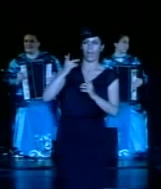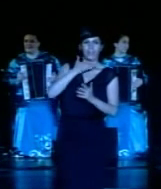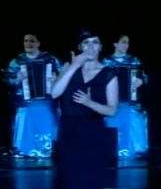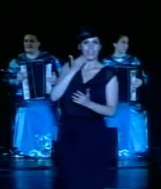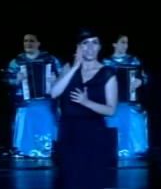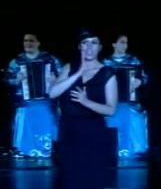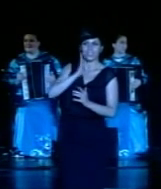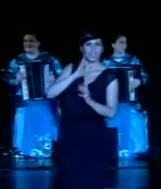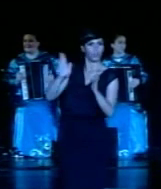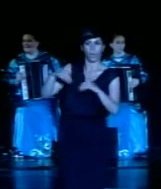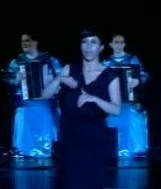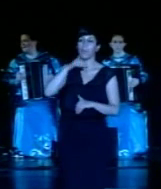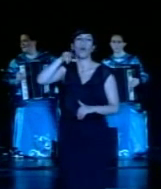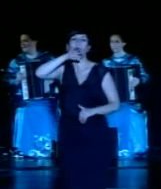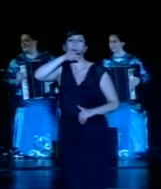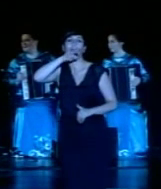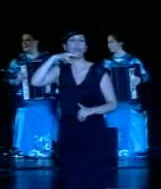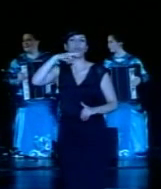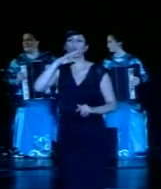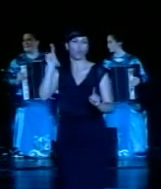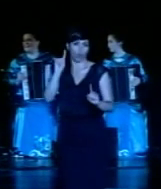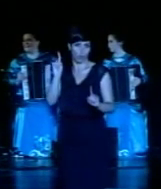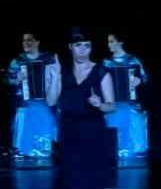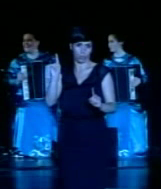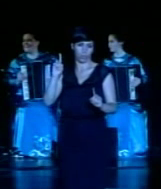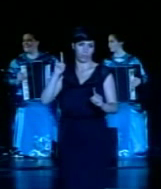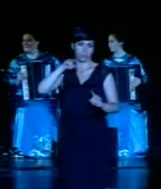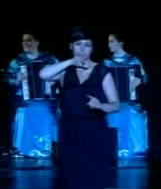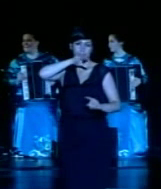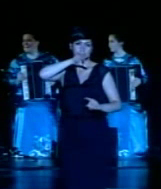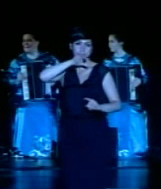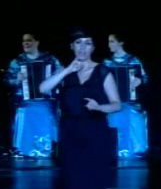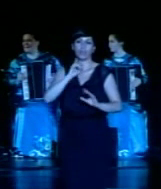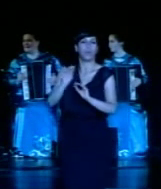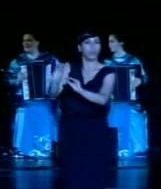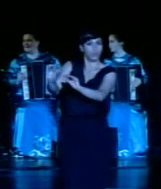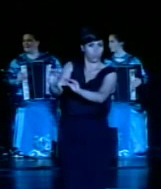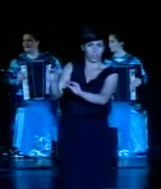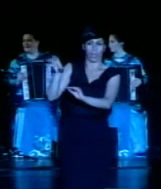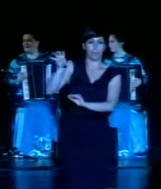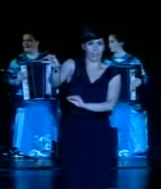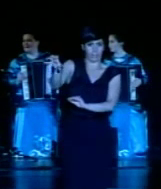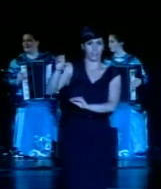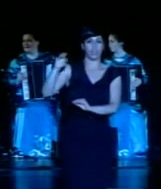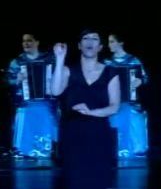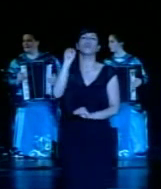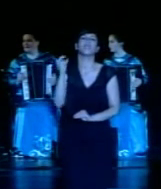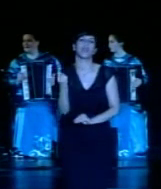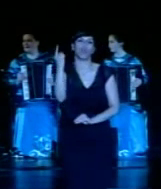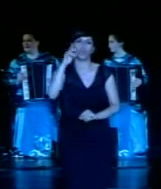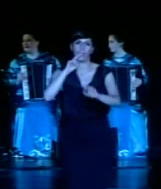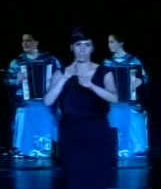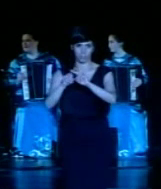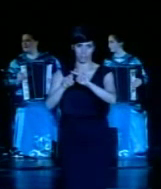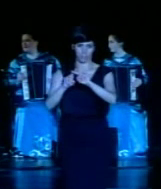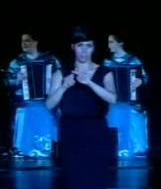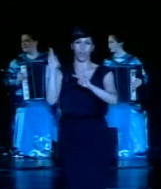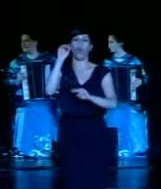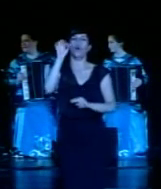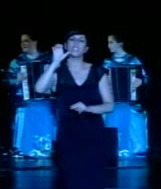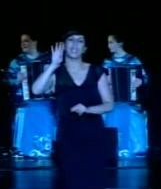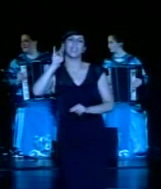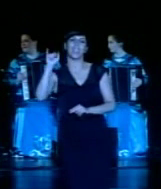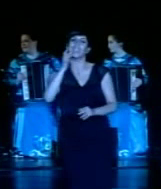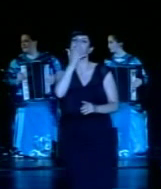porque además no hablan ruso generalmente entre ellos, suelen hablar en el idioma de su propia nación, que es Osetia del Norte, que por cierto, no se lo he